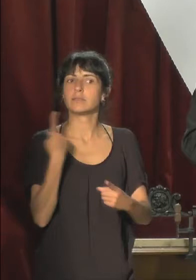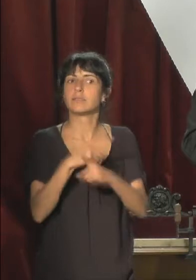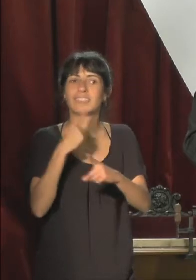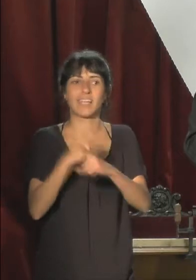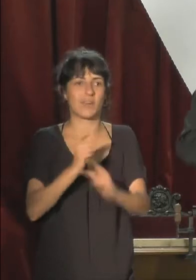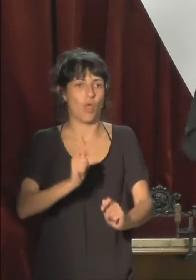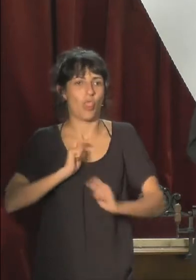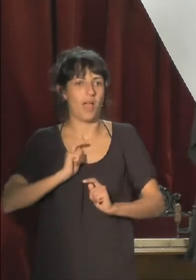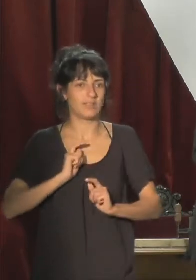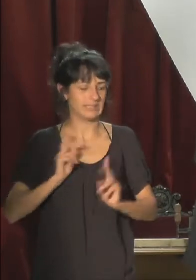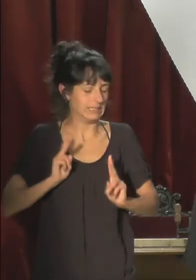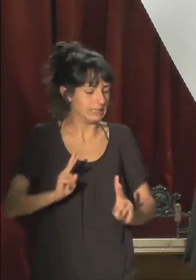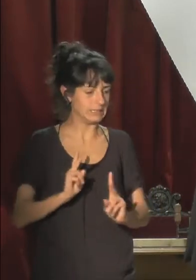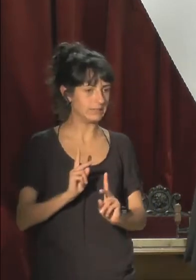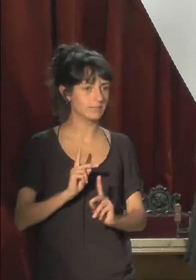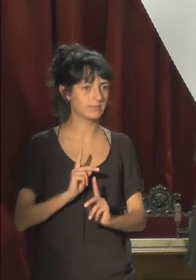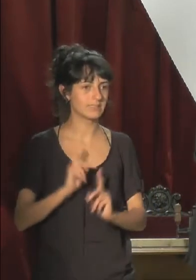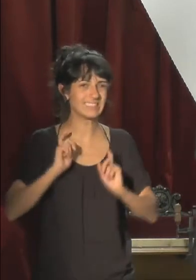iso xera